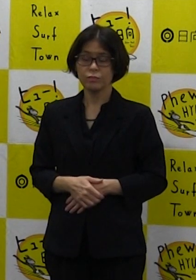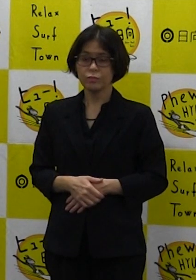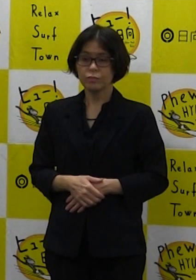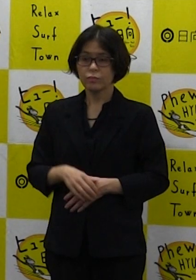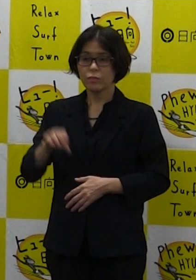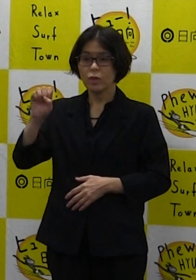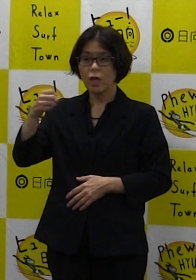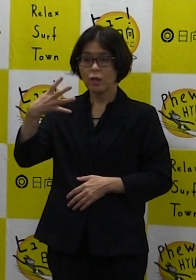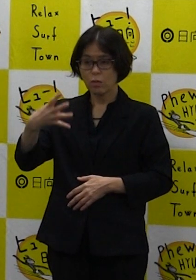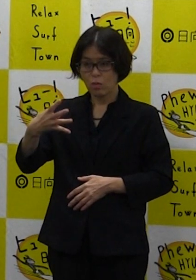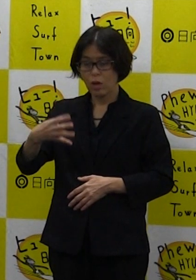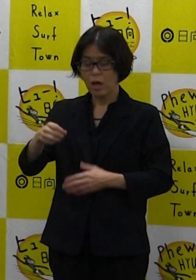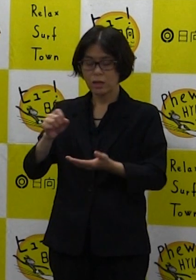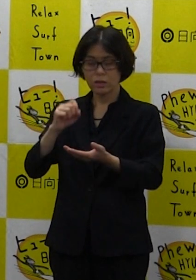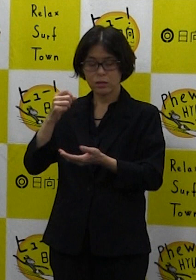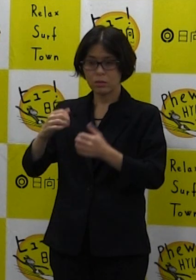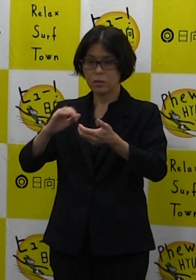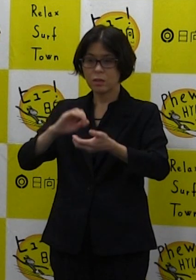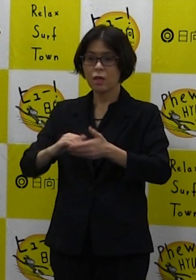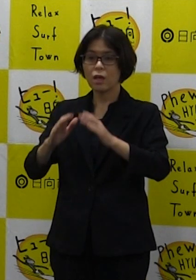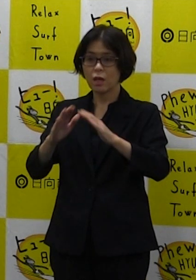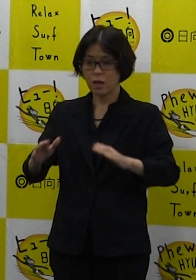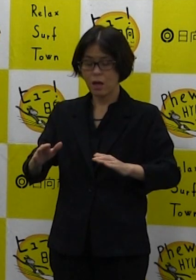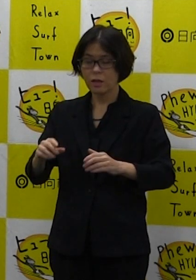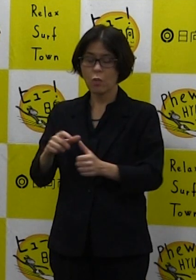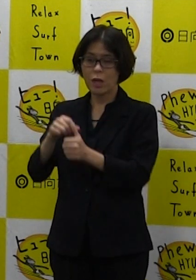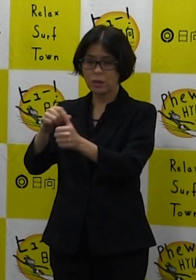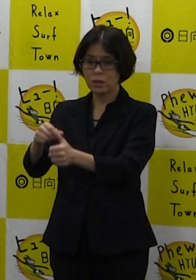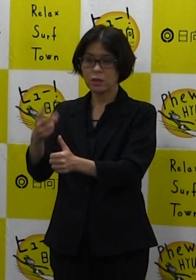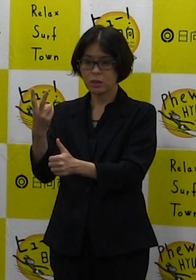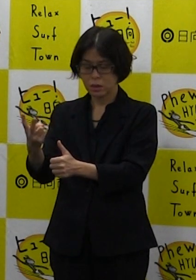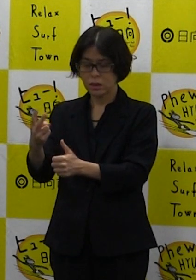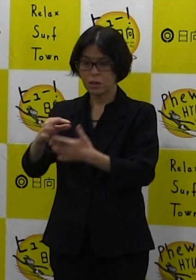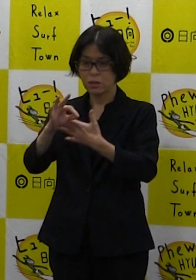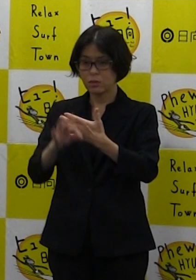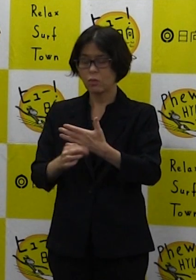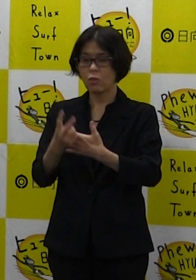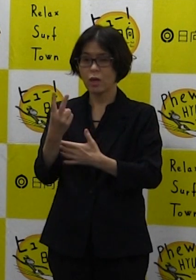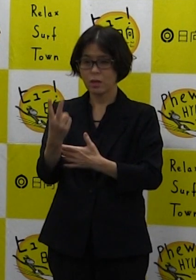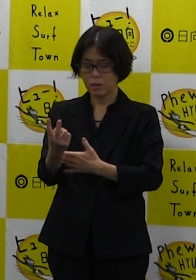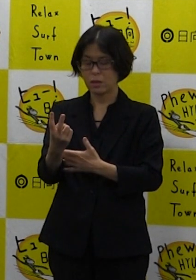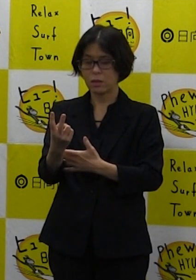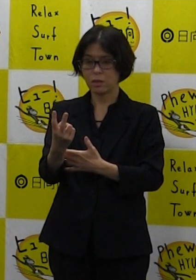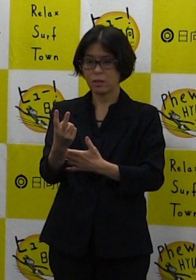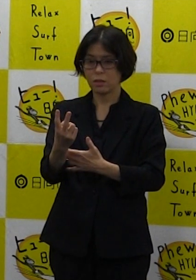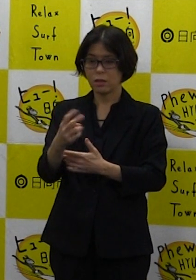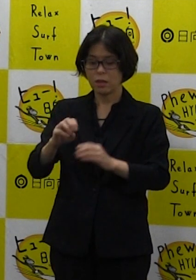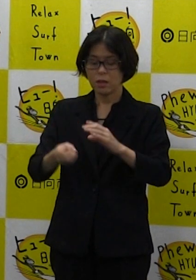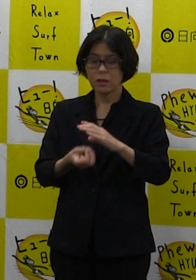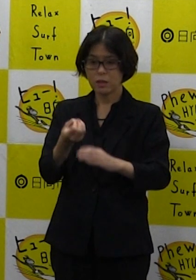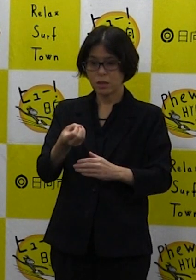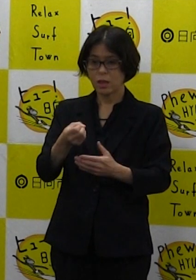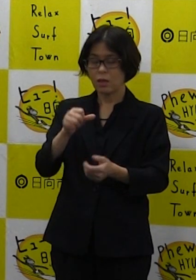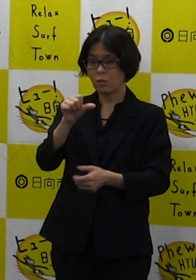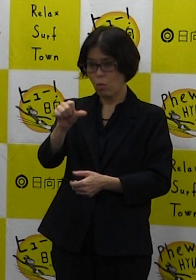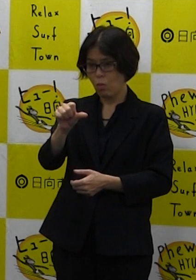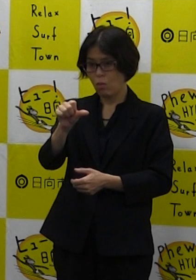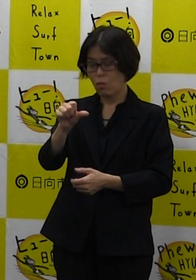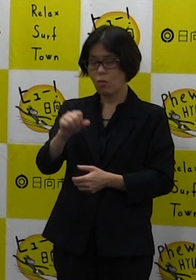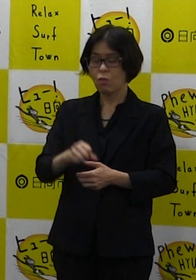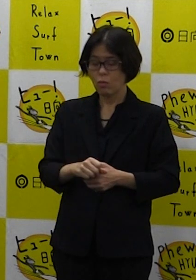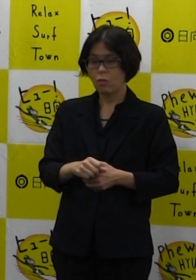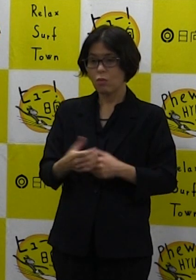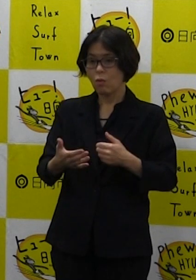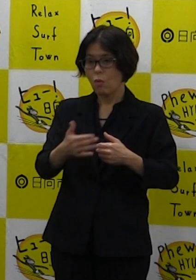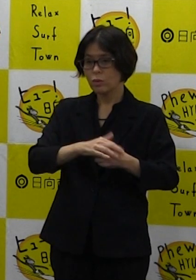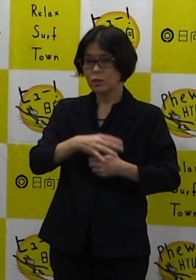第4回定例会におきましては人事案件2件条例2件事件決議5件令和